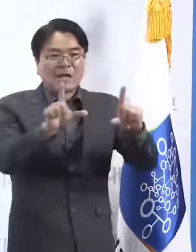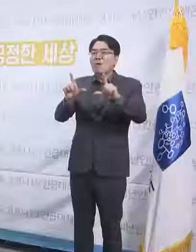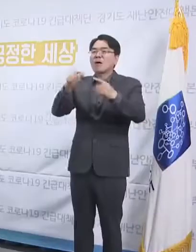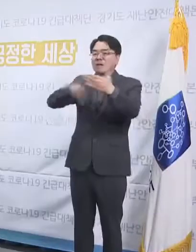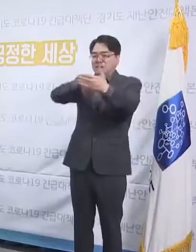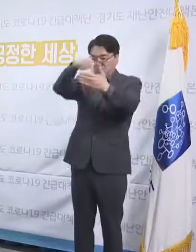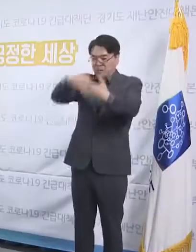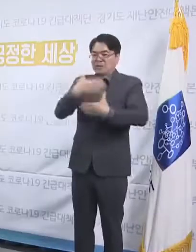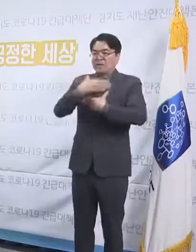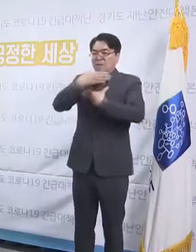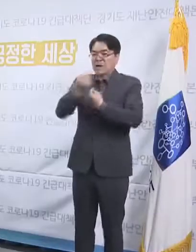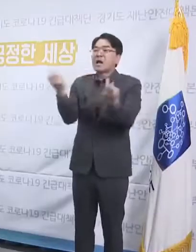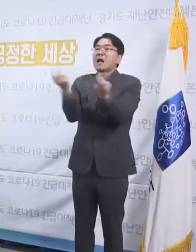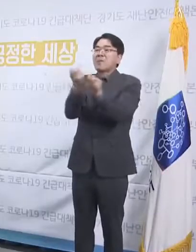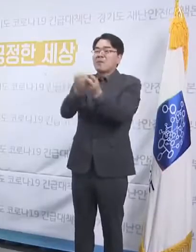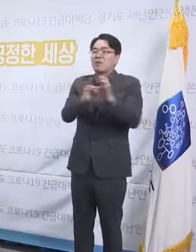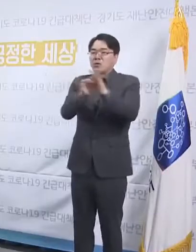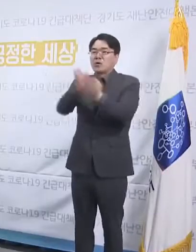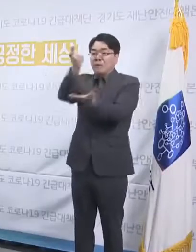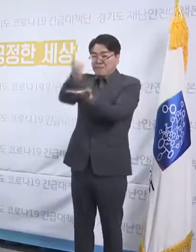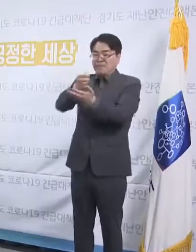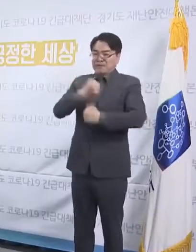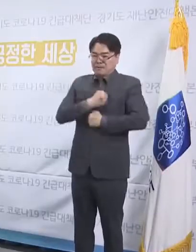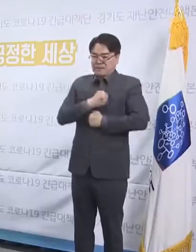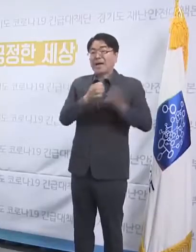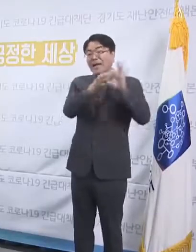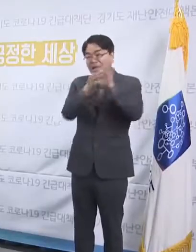네, 데일리와이의 이규현 기자입니다.